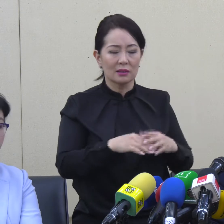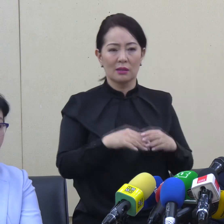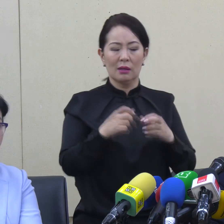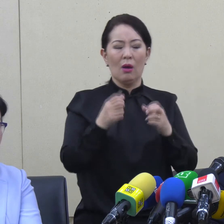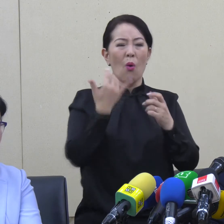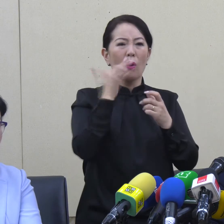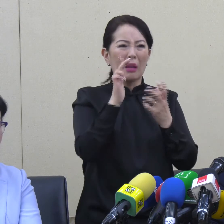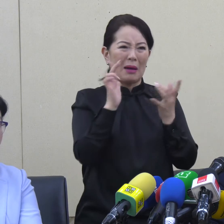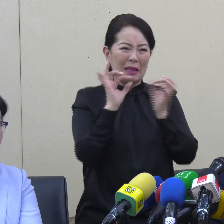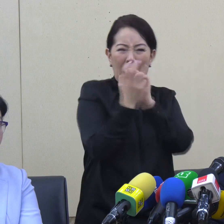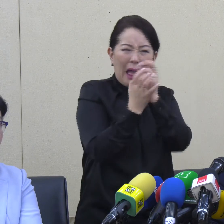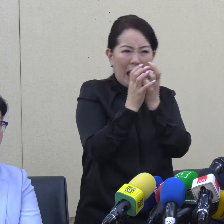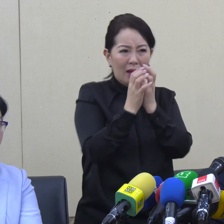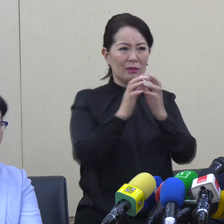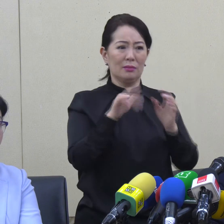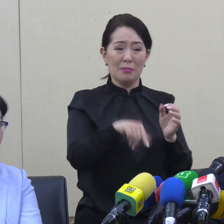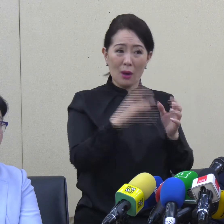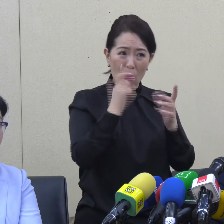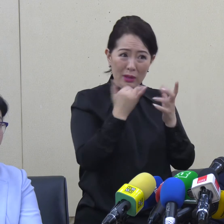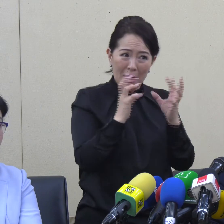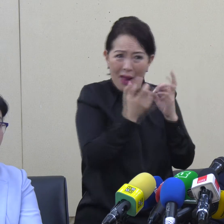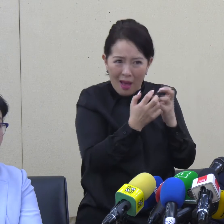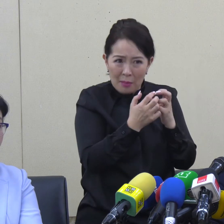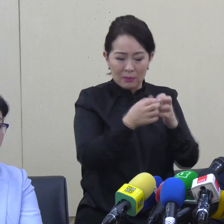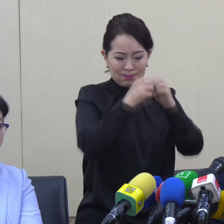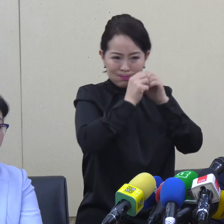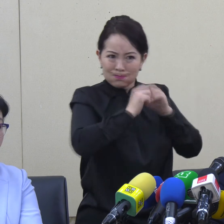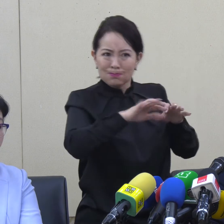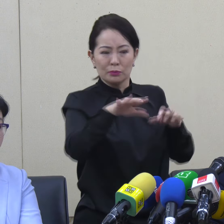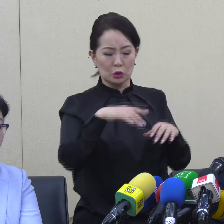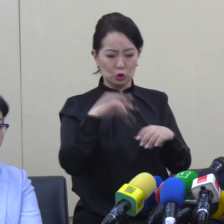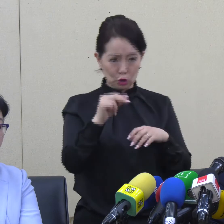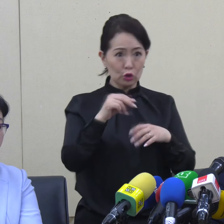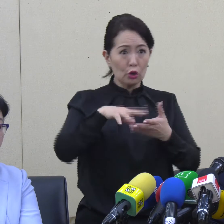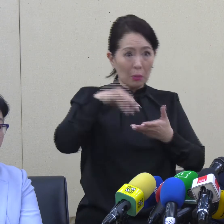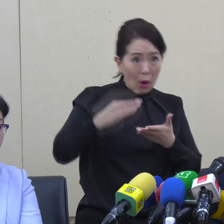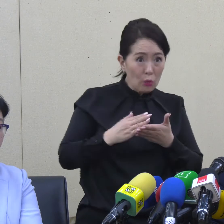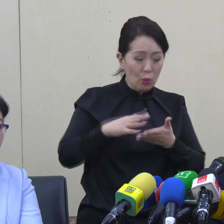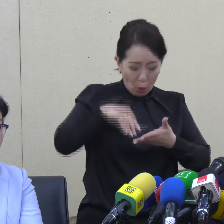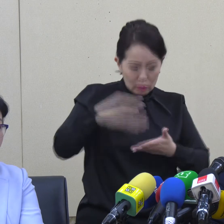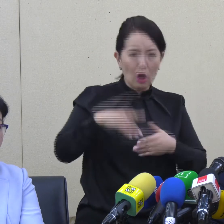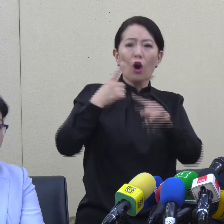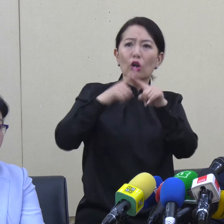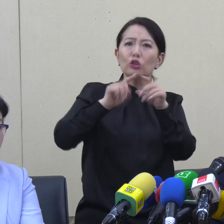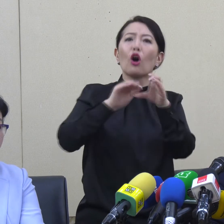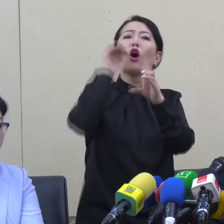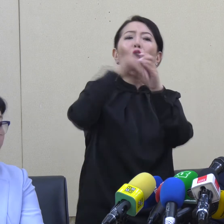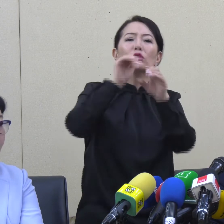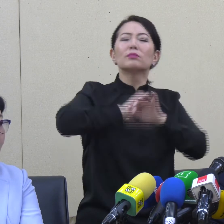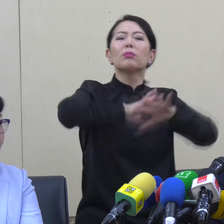нэгтэрсэн Улаанбаатар хотоос оюутнууд одоо энэ сайн чөлөөнд оногдсон улсууд яваад хөдөө орон нутаг энэ их